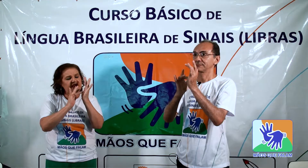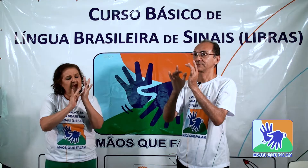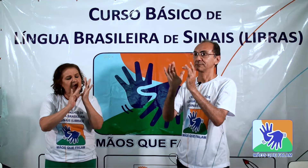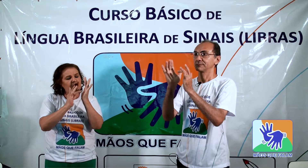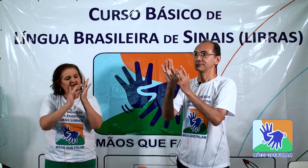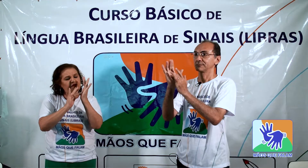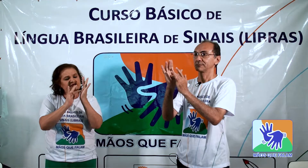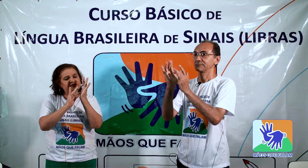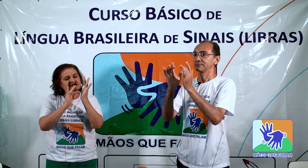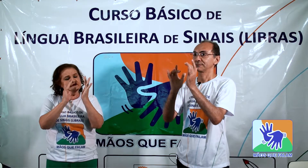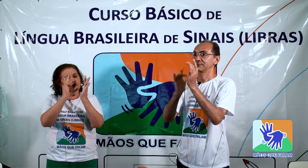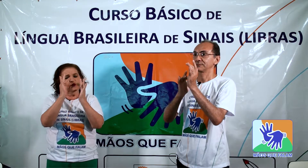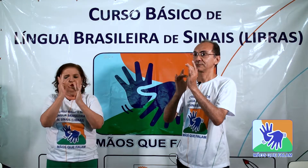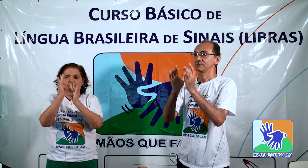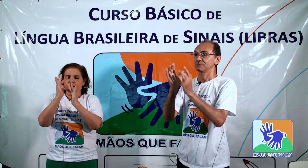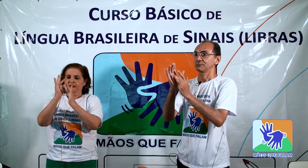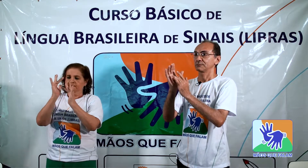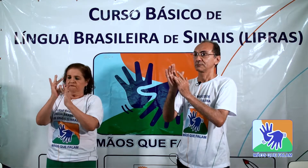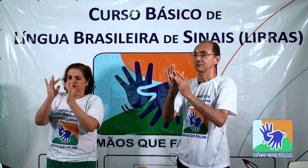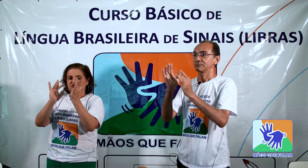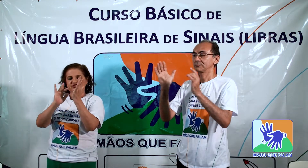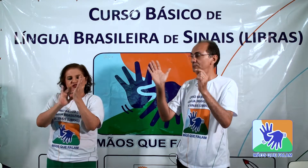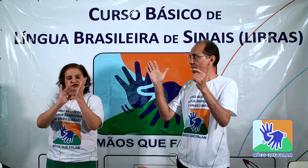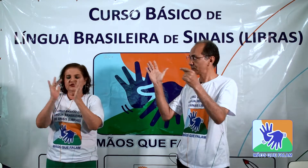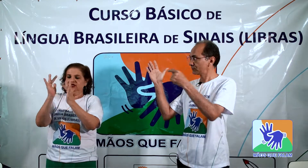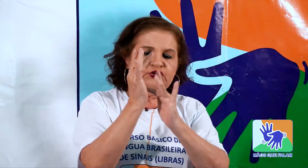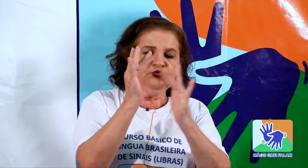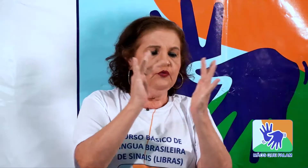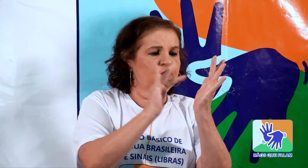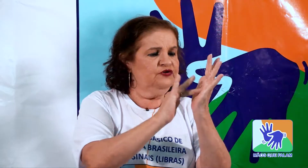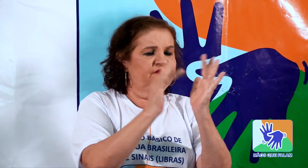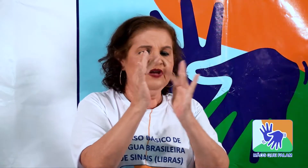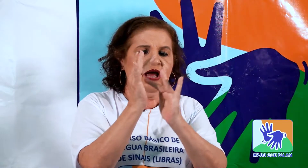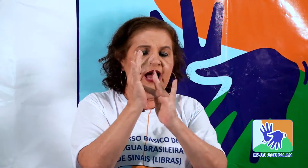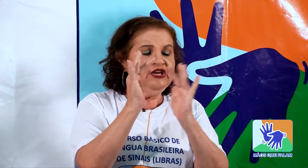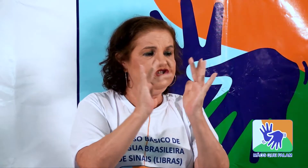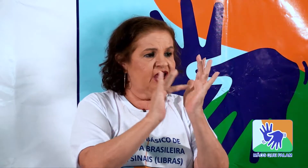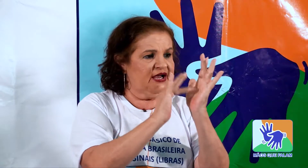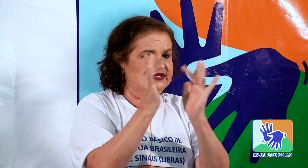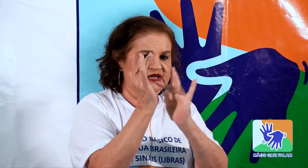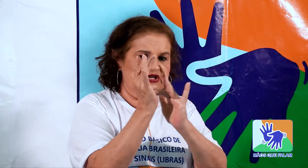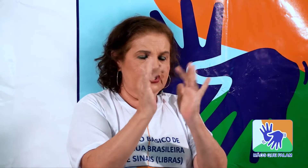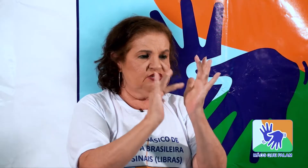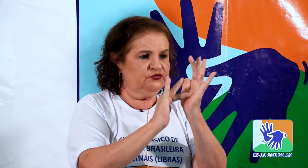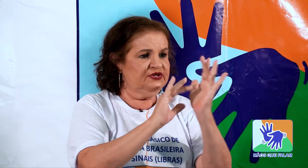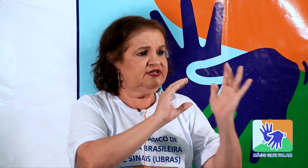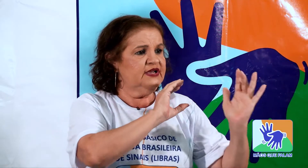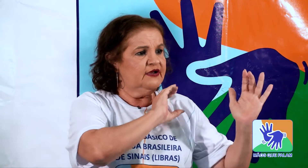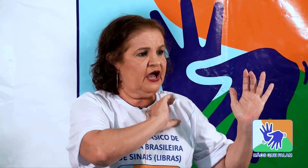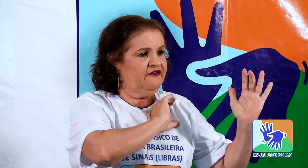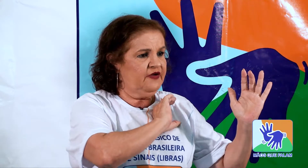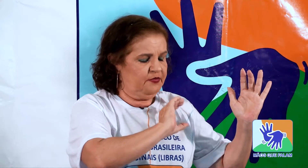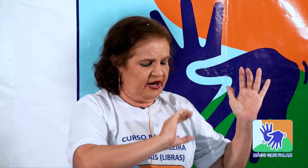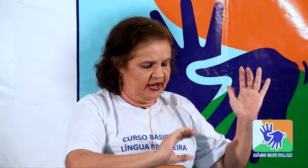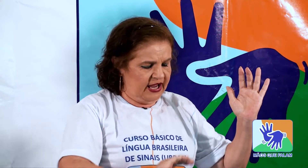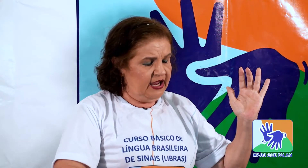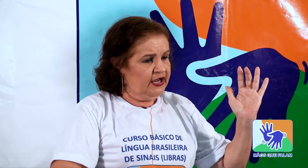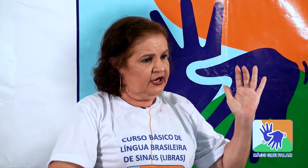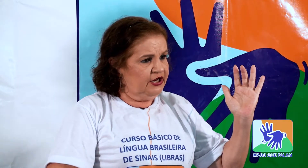mão, como fosse assim, o de Jesus Cristo, onde fica as chagas. Jesus, aí vem para cá,